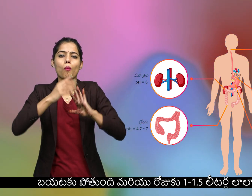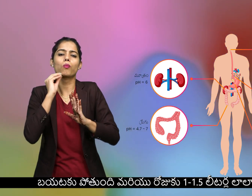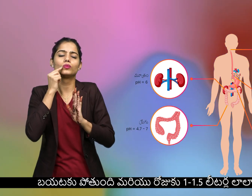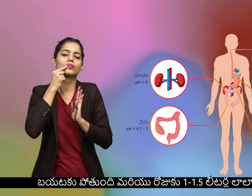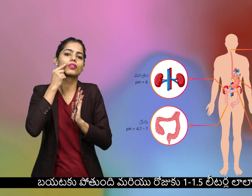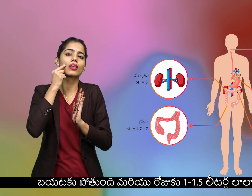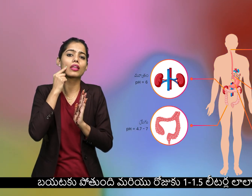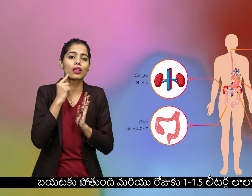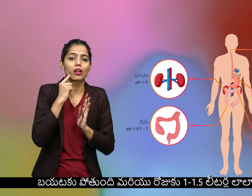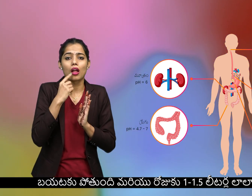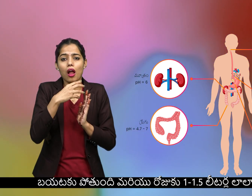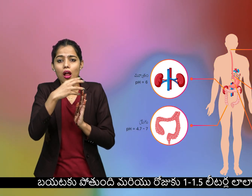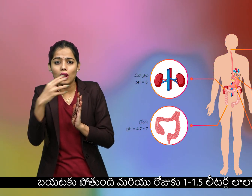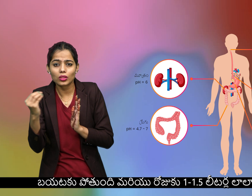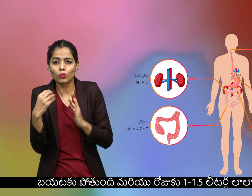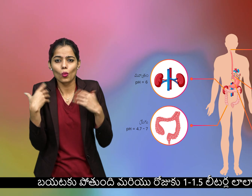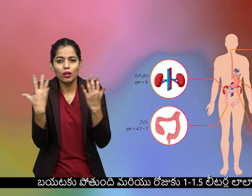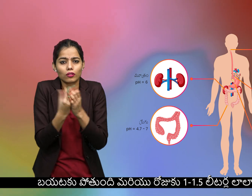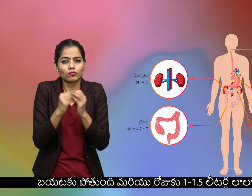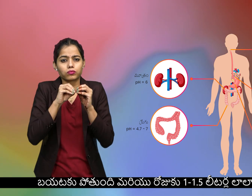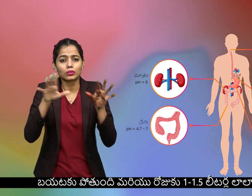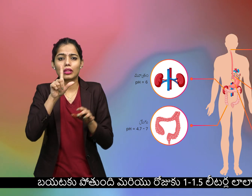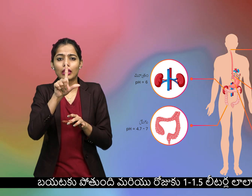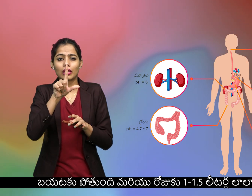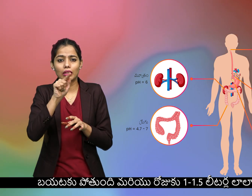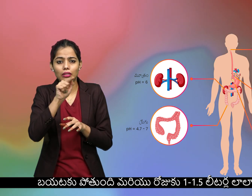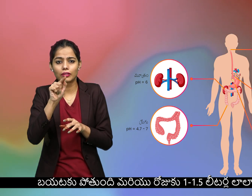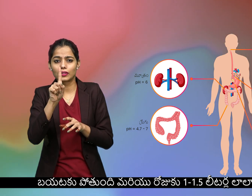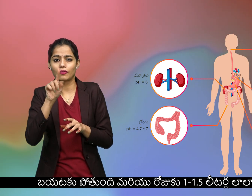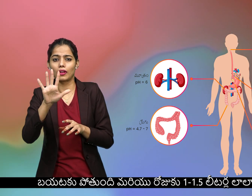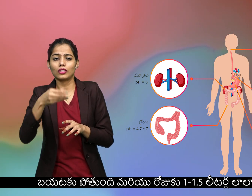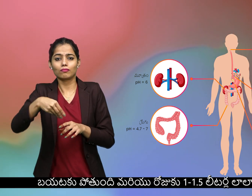secrete 1 1 నుండి to 1.5 1.5 లీటర్ల liters లాలాజలం of saliva స్రవిస్తుంది. per day.